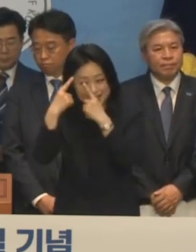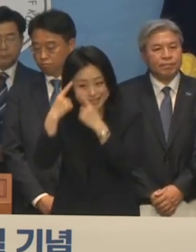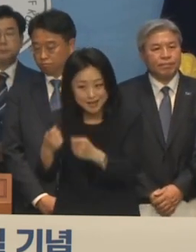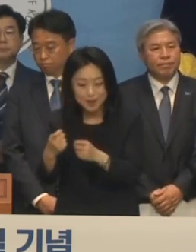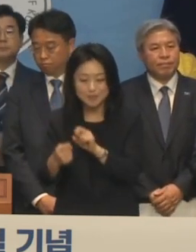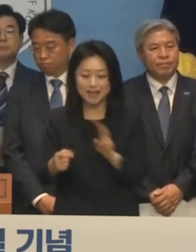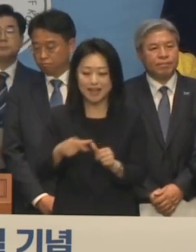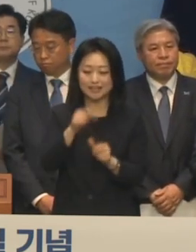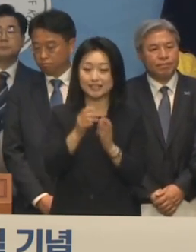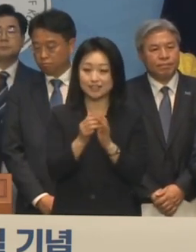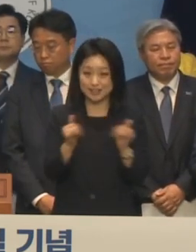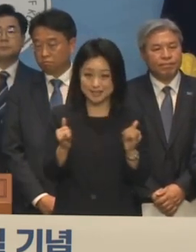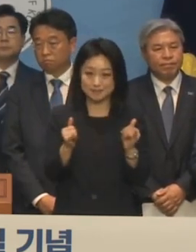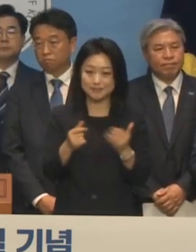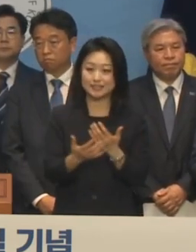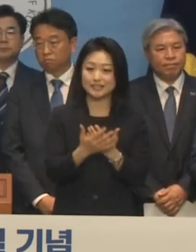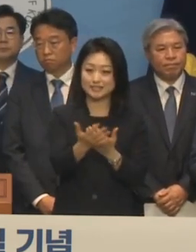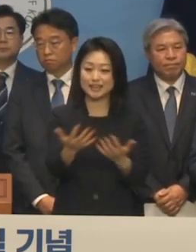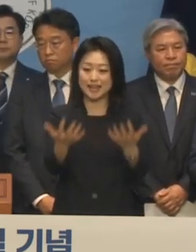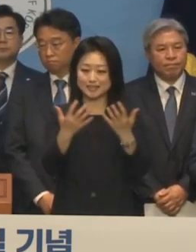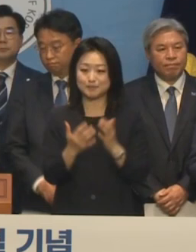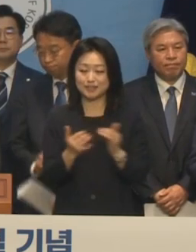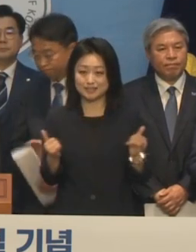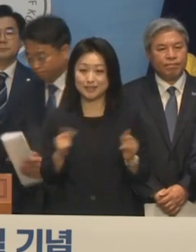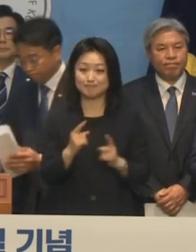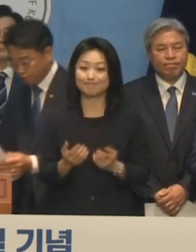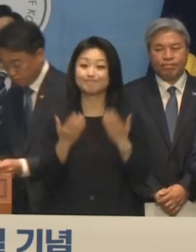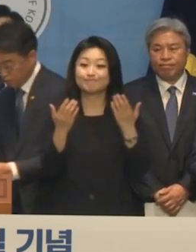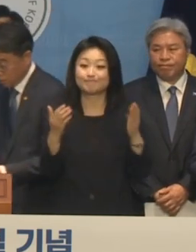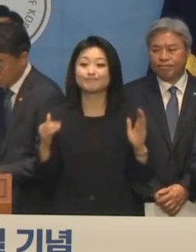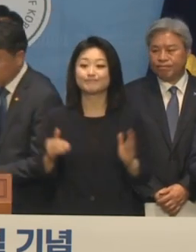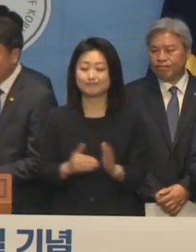국회의원 당선인 공동기자회견 참가자 일동.